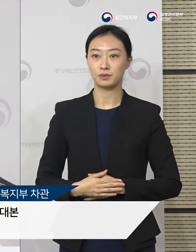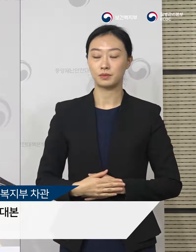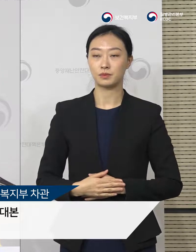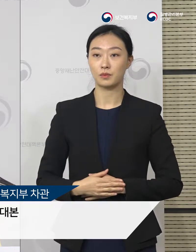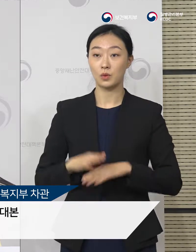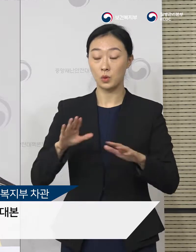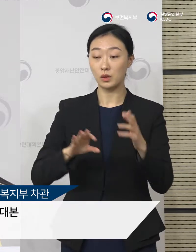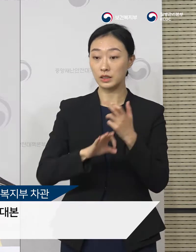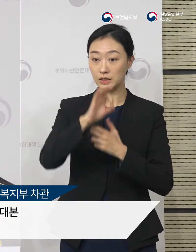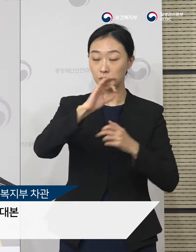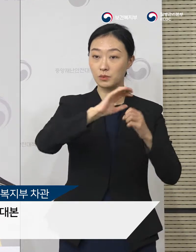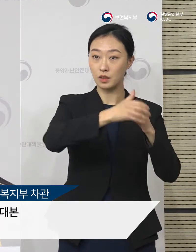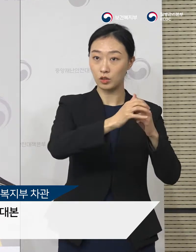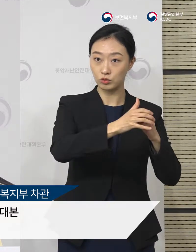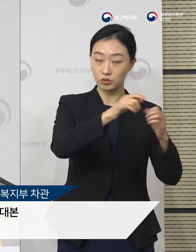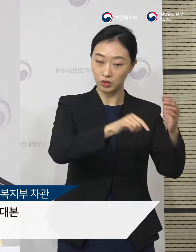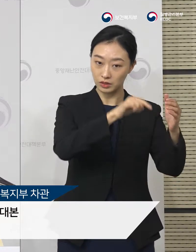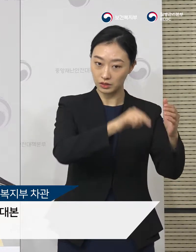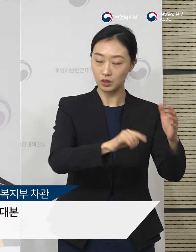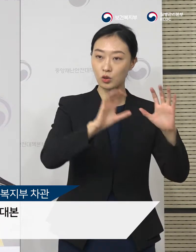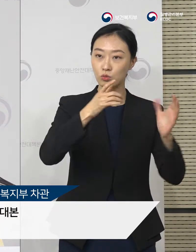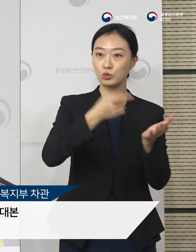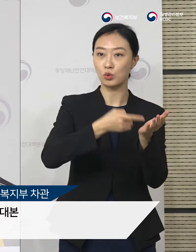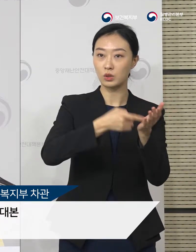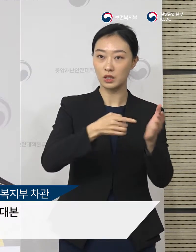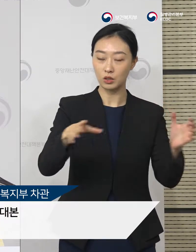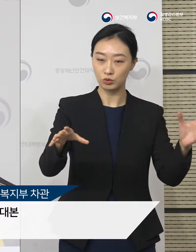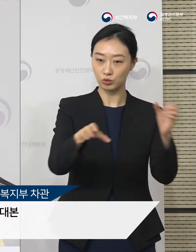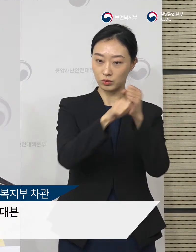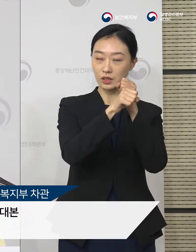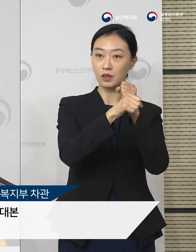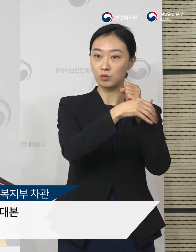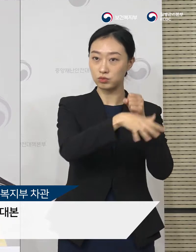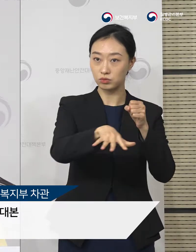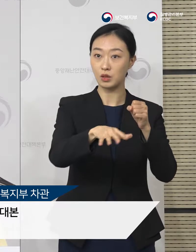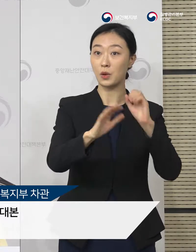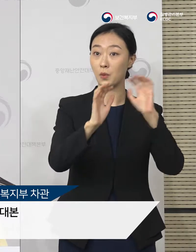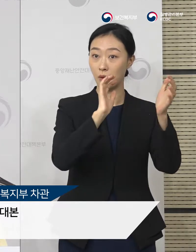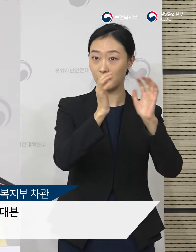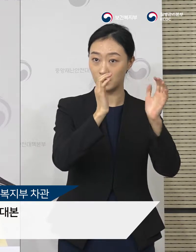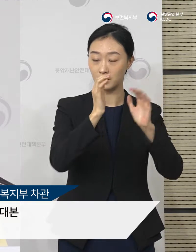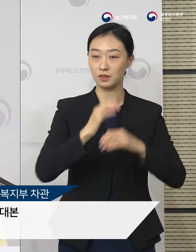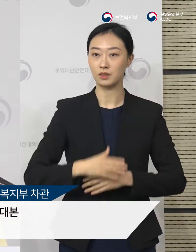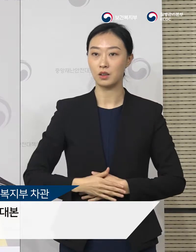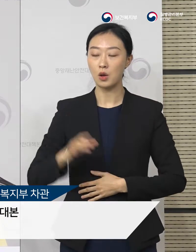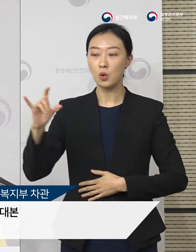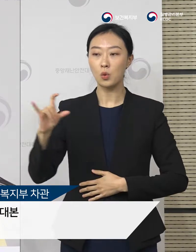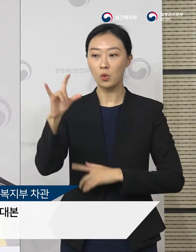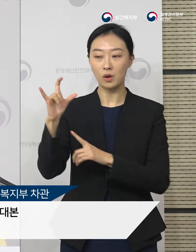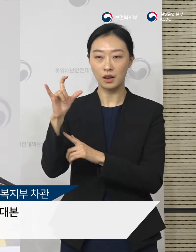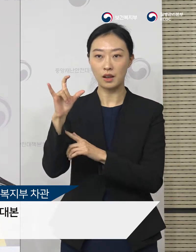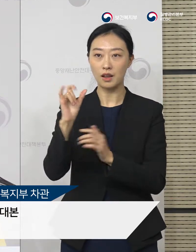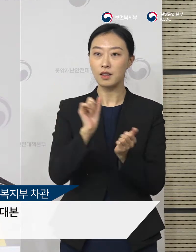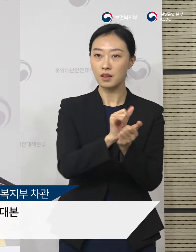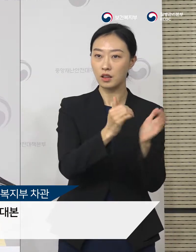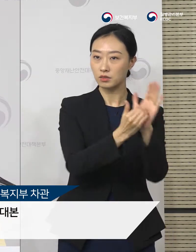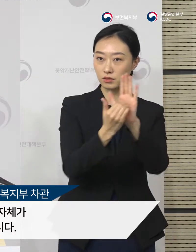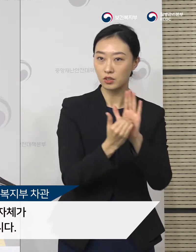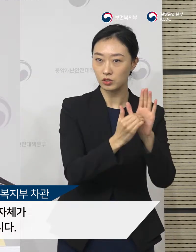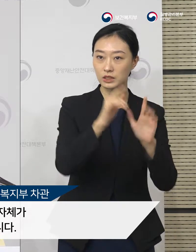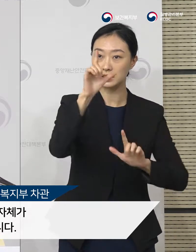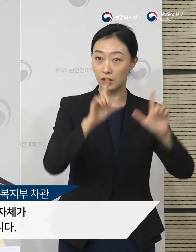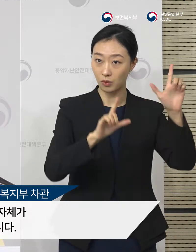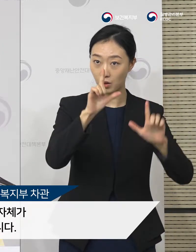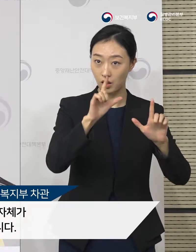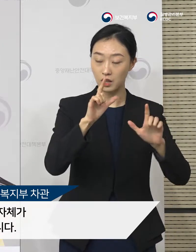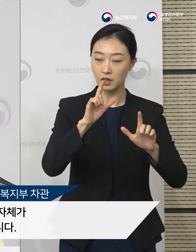오늘 아침 대구 현지에서 국무총리 주재로 열린 중대본 회의에서는 코로나19 대응 현지 조치사항,